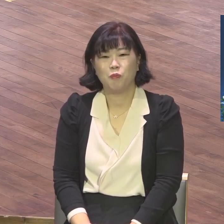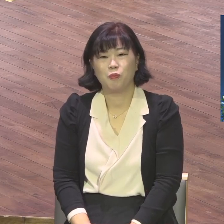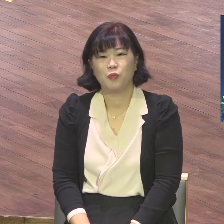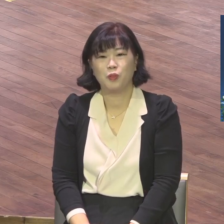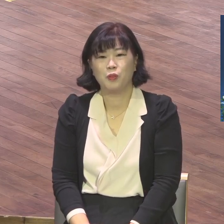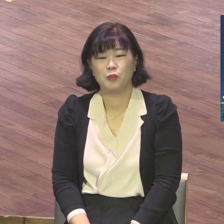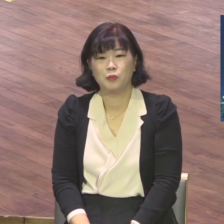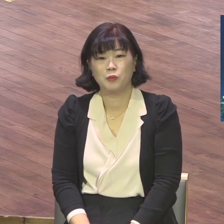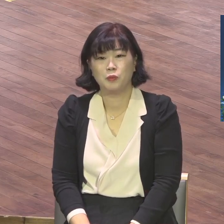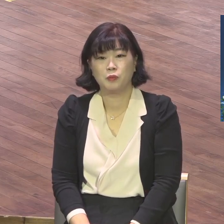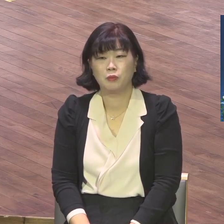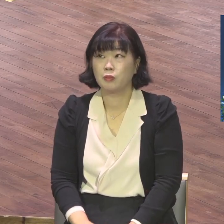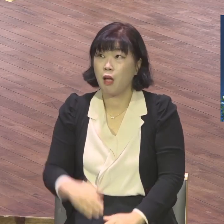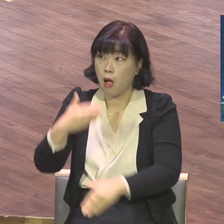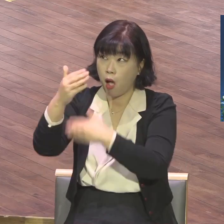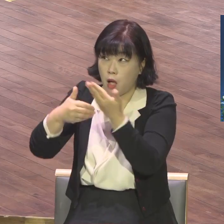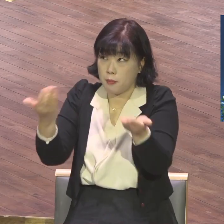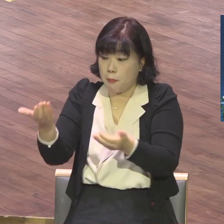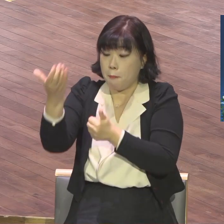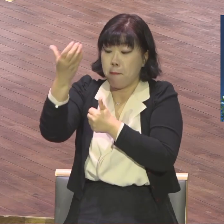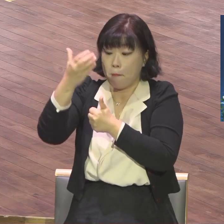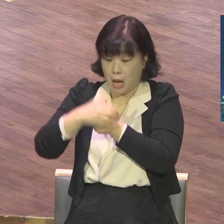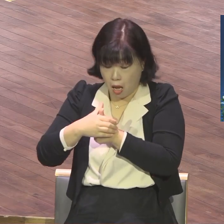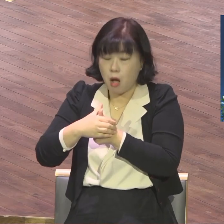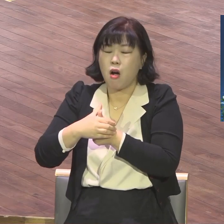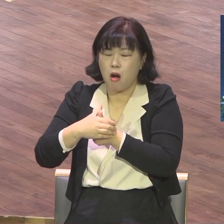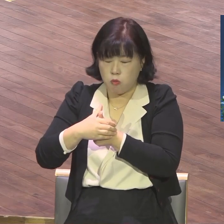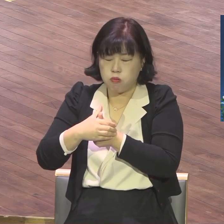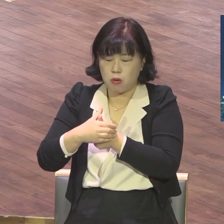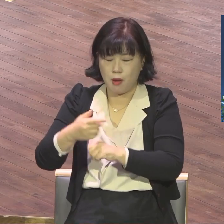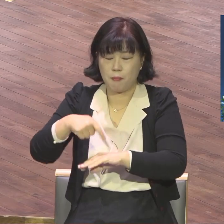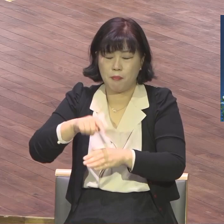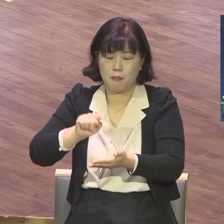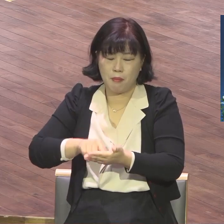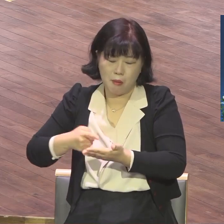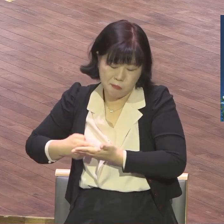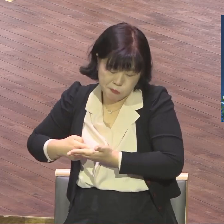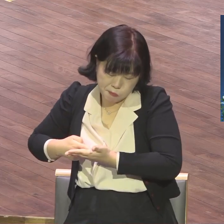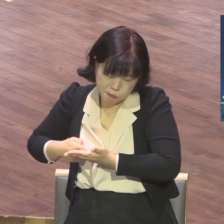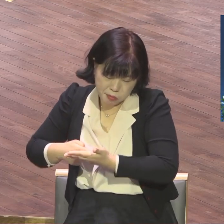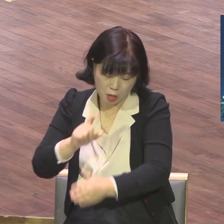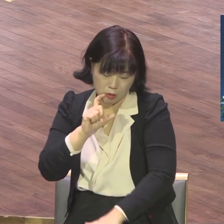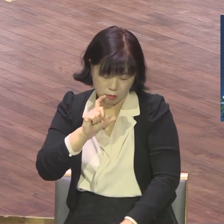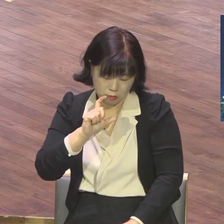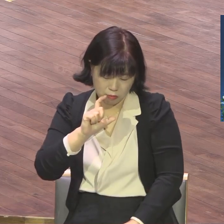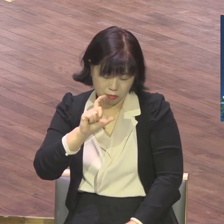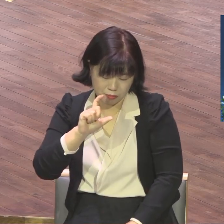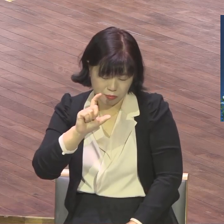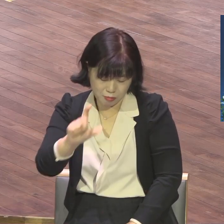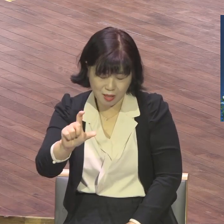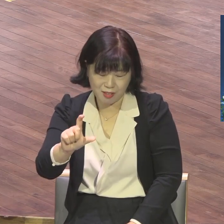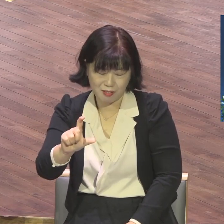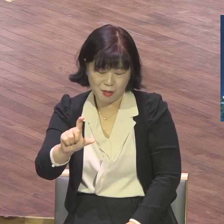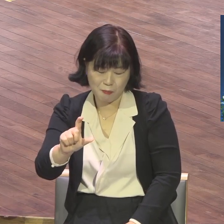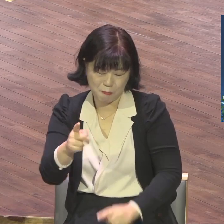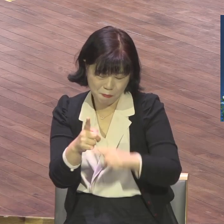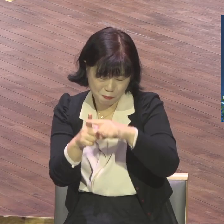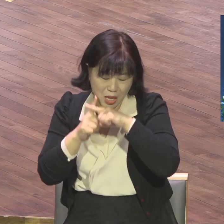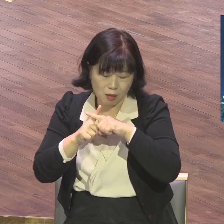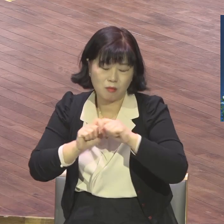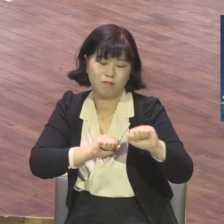감당하기 위해서 일심, 전심, 지속으로 생명을 건 언약적 도전했습니다. 취미생활로 한 게